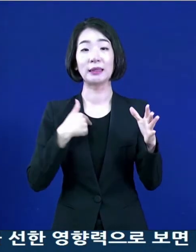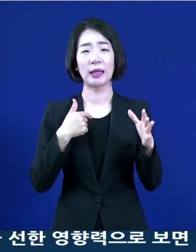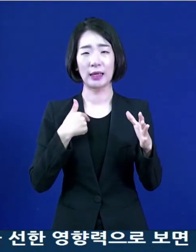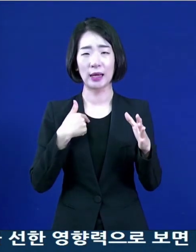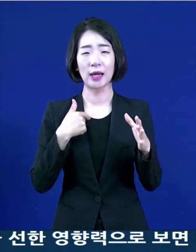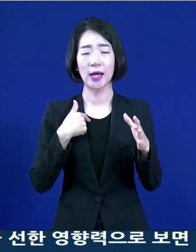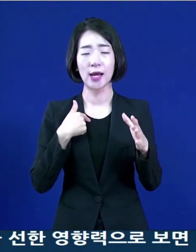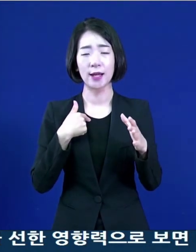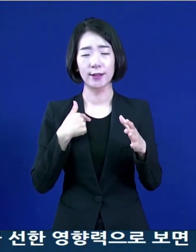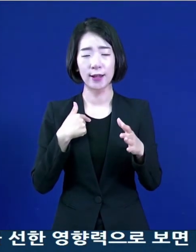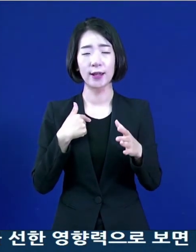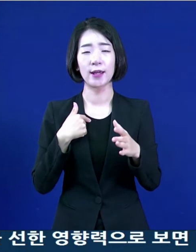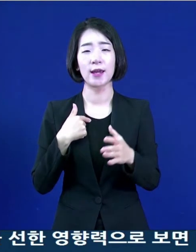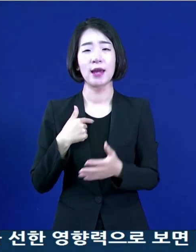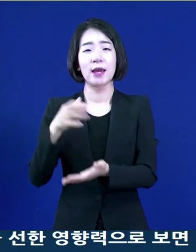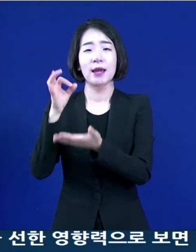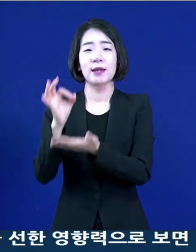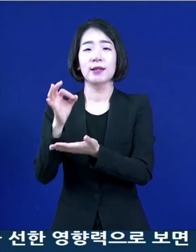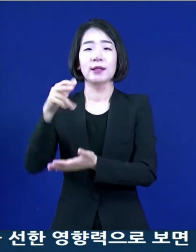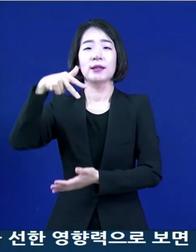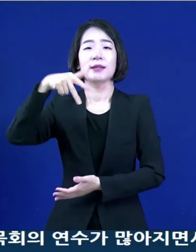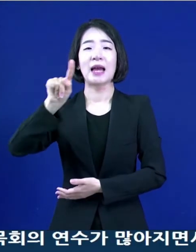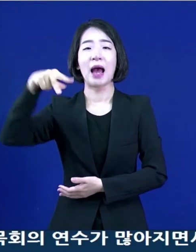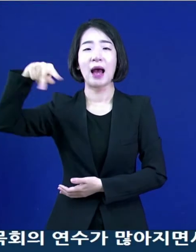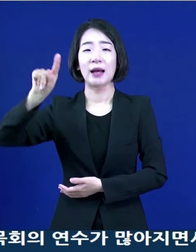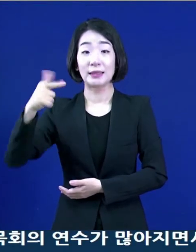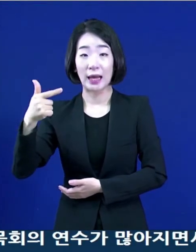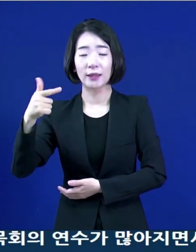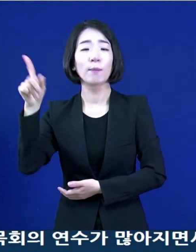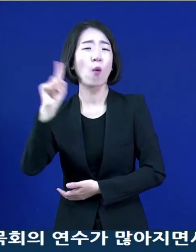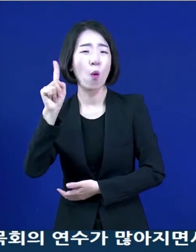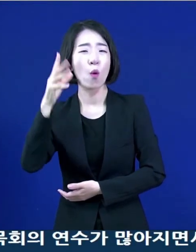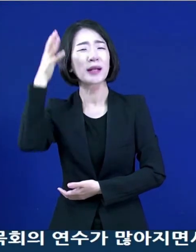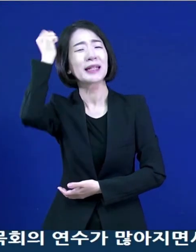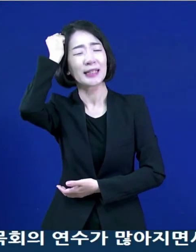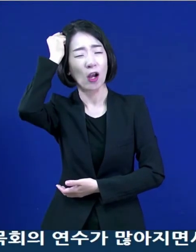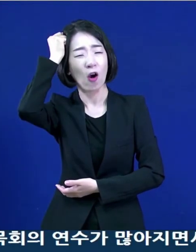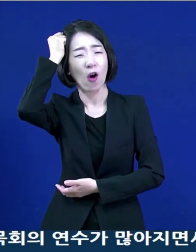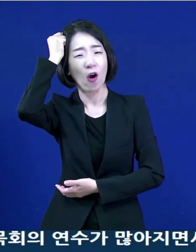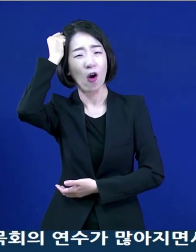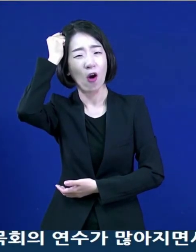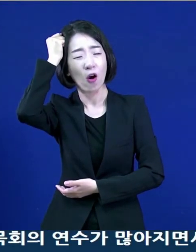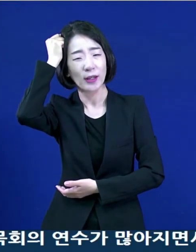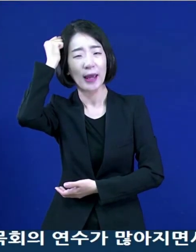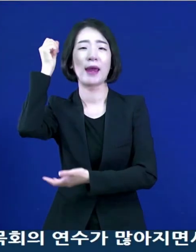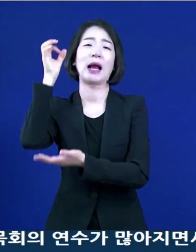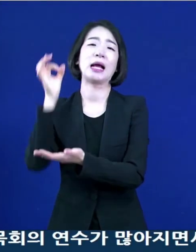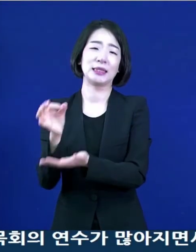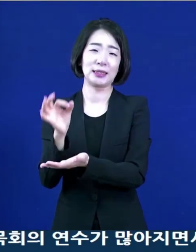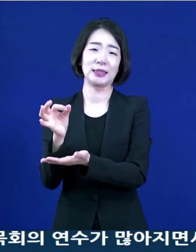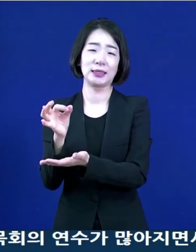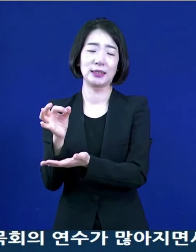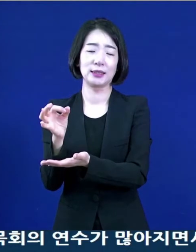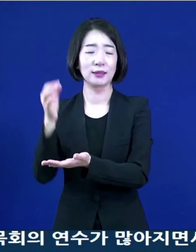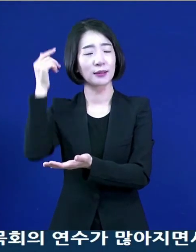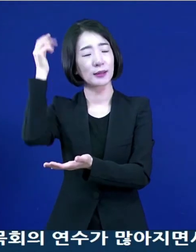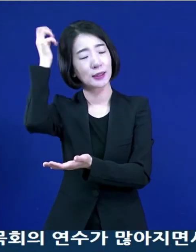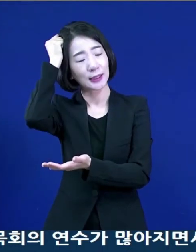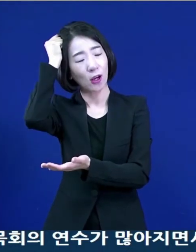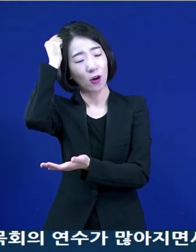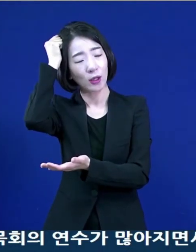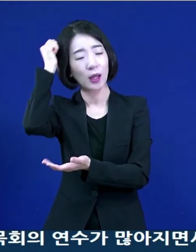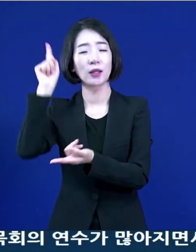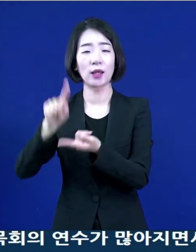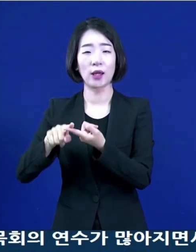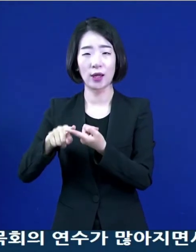제가 제일 관심 있는 것은 기억의 자산입니다. 좋은 기억들, 신앙을